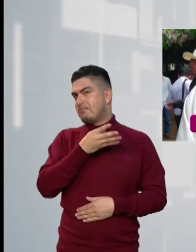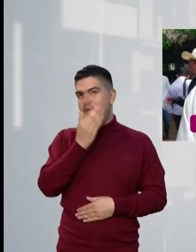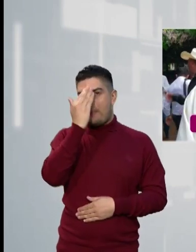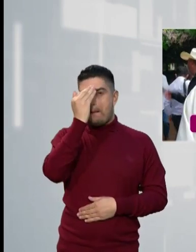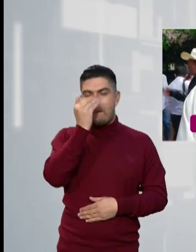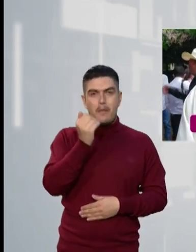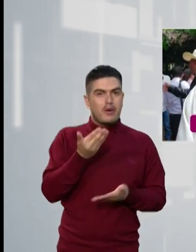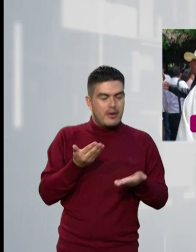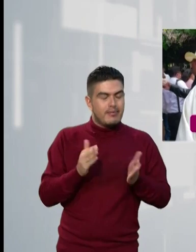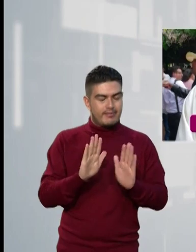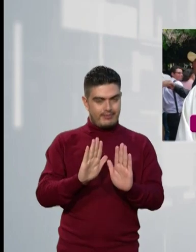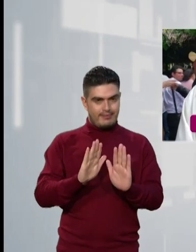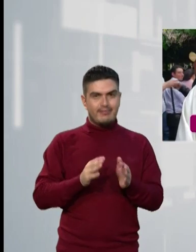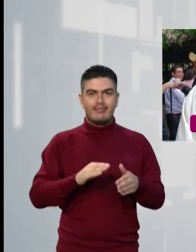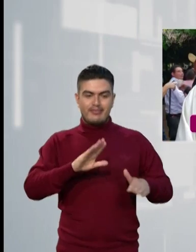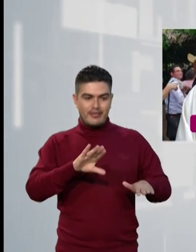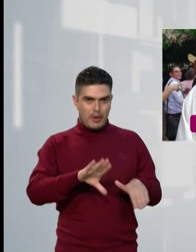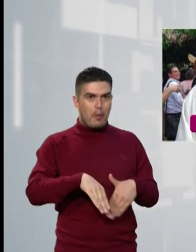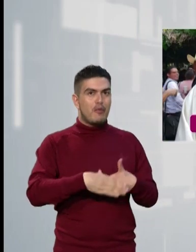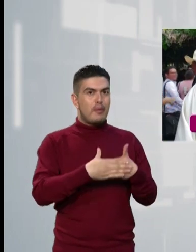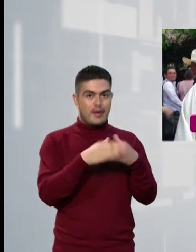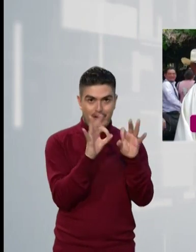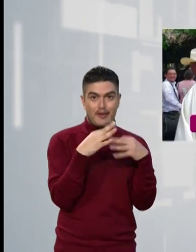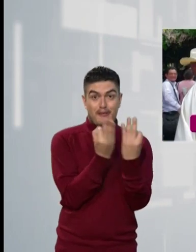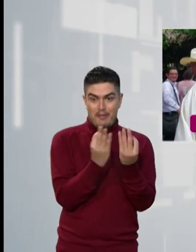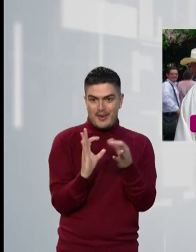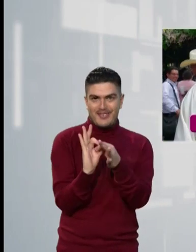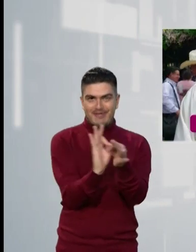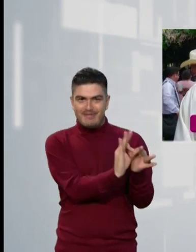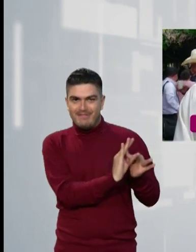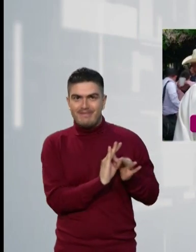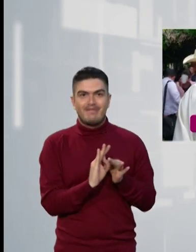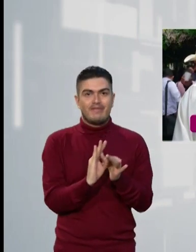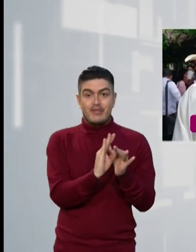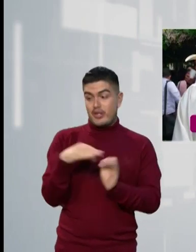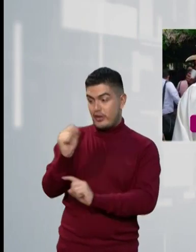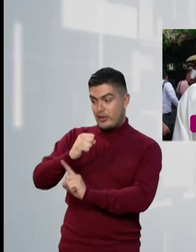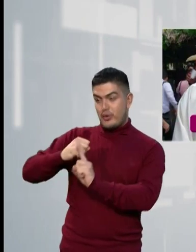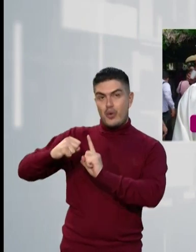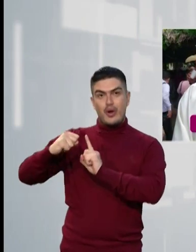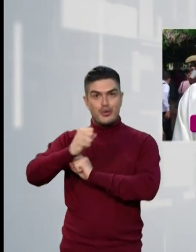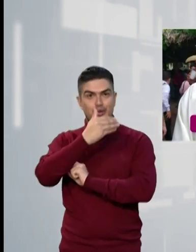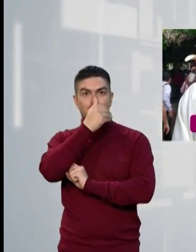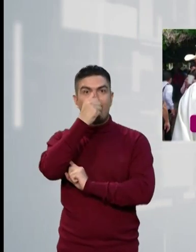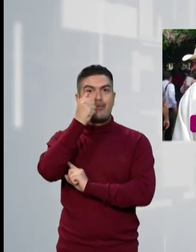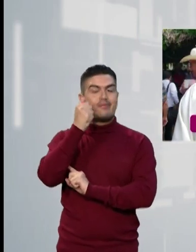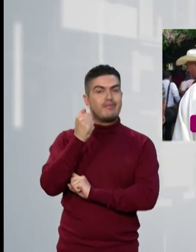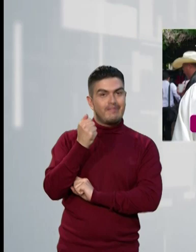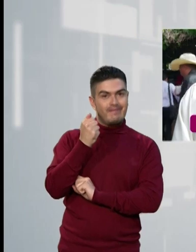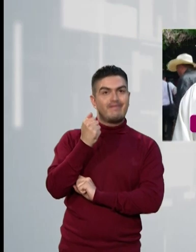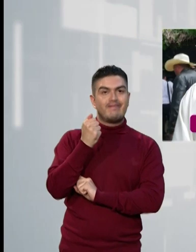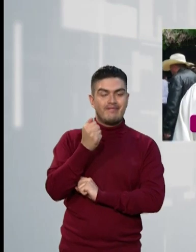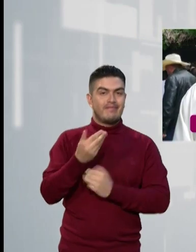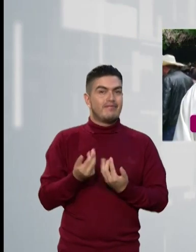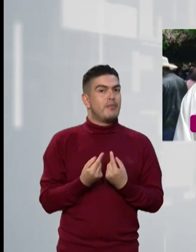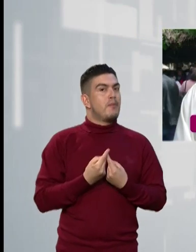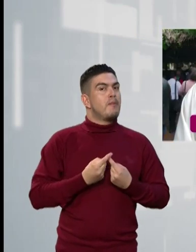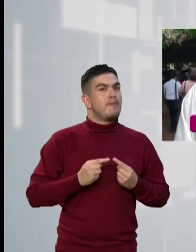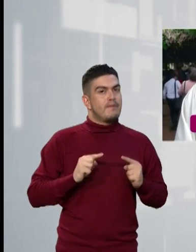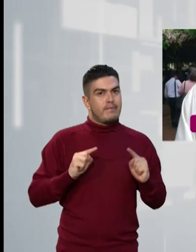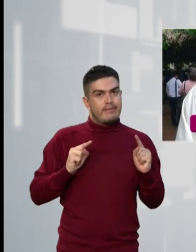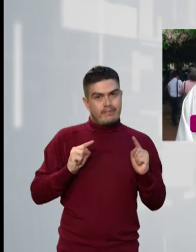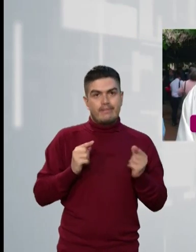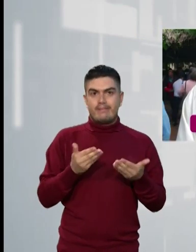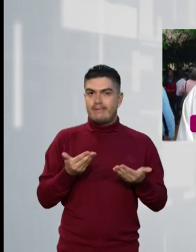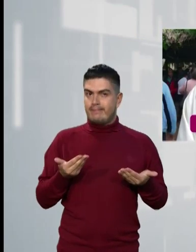matrimonios y tenemos familias integradas vamos a tener una sociedad mejor pero hoy en día como usted